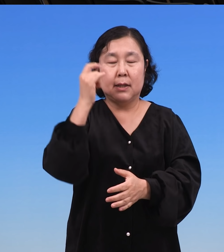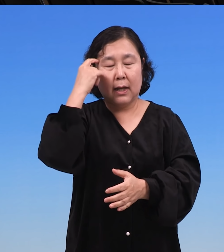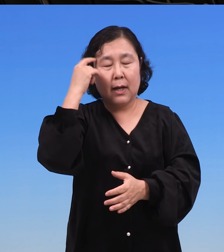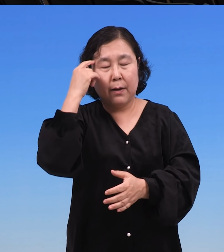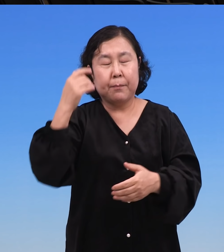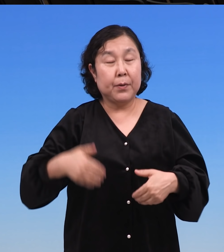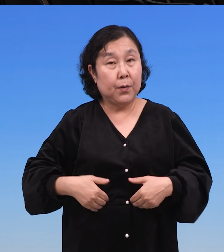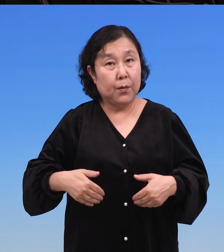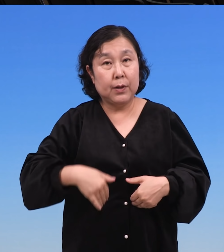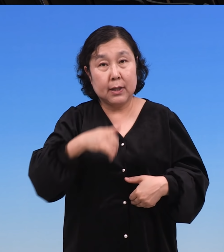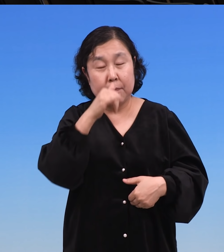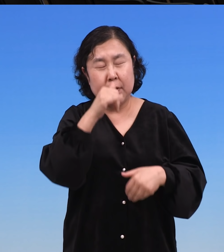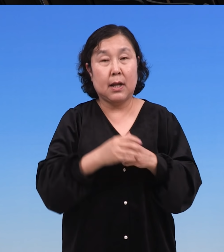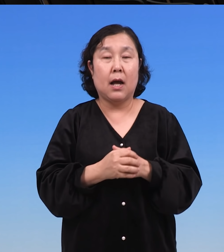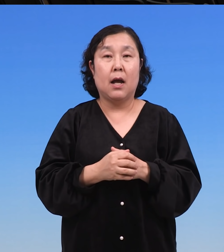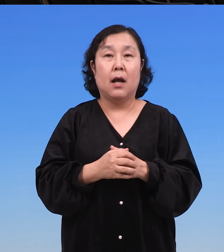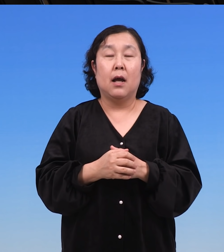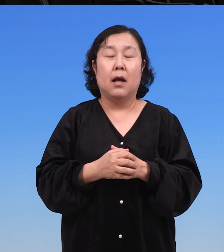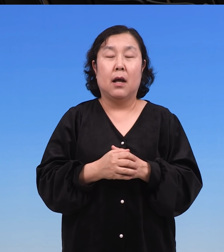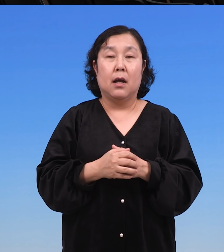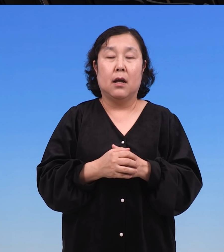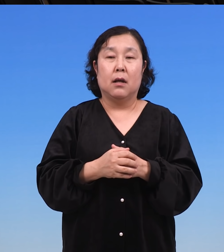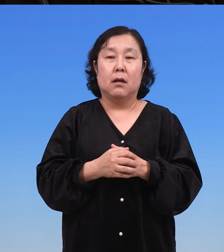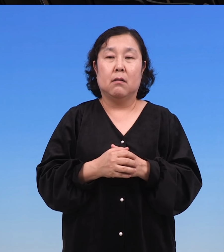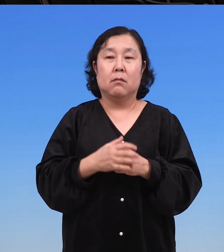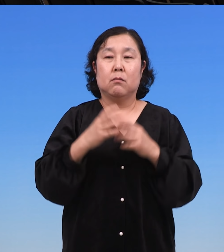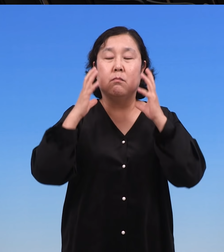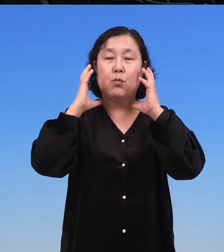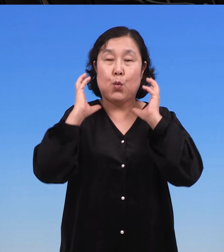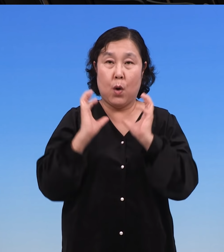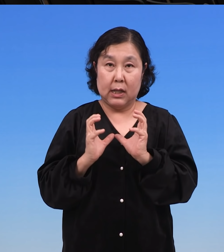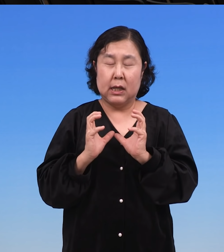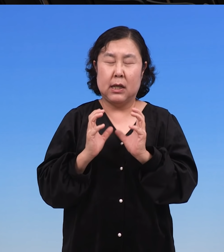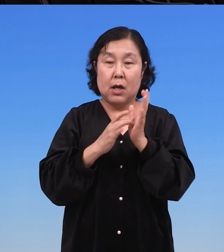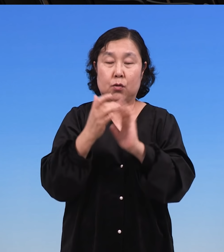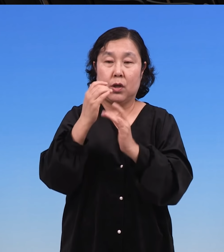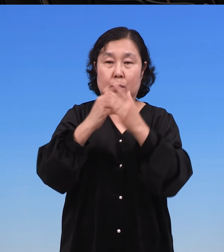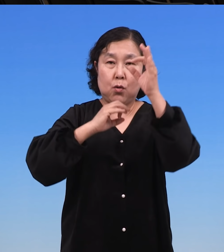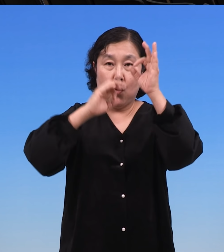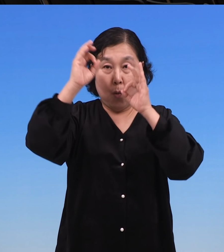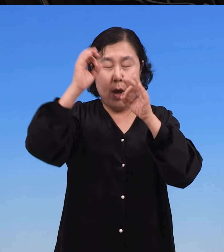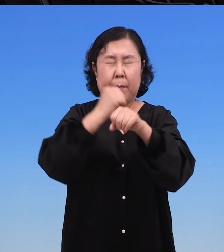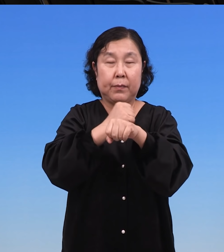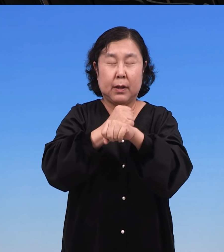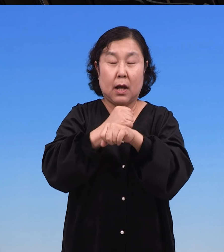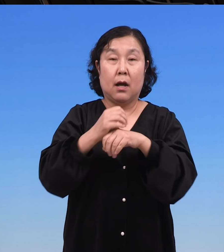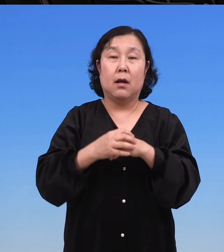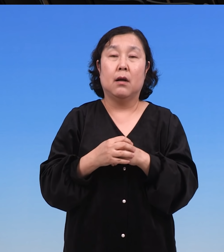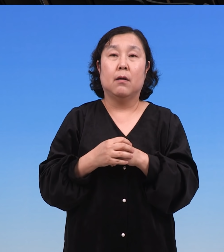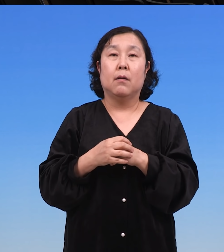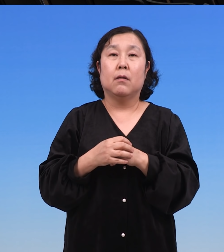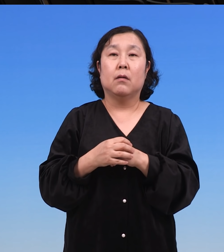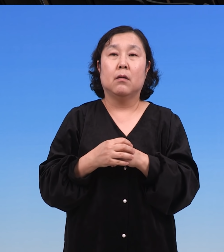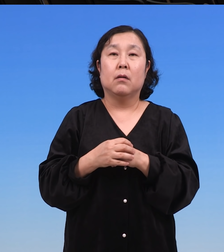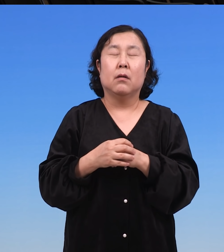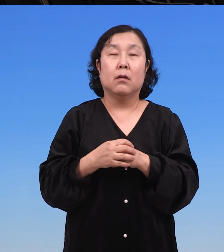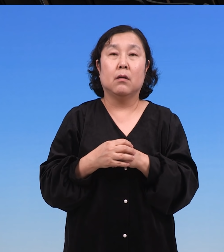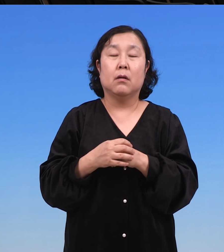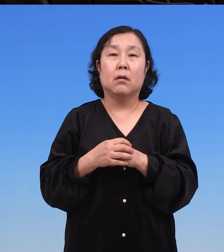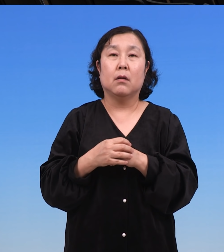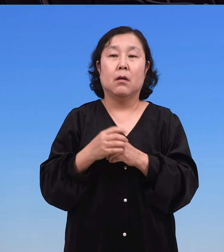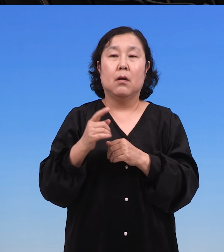마태복음 11장에 보면은 세례 요한이 예수님을 오해하는 대목이 나옵니다. 11장 2절과 3절입니다. 요한이 옥에서 그리스도께서